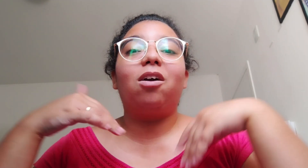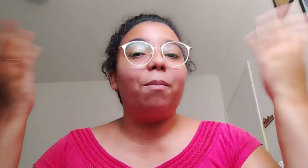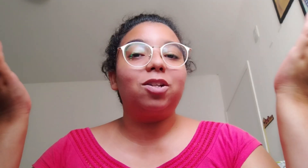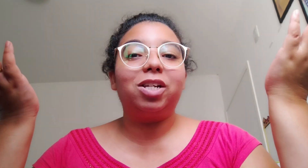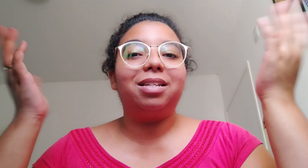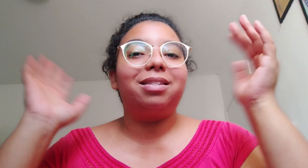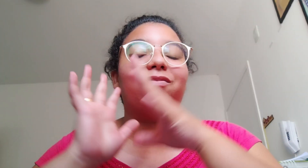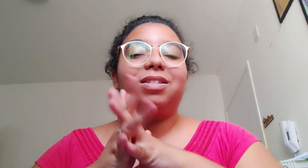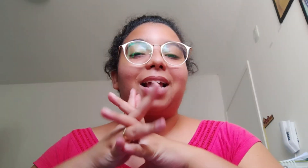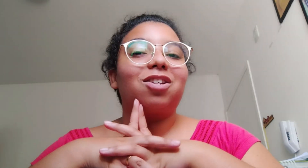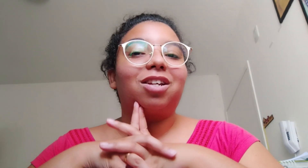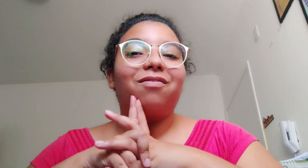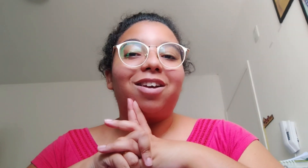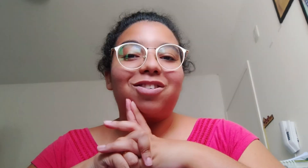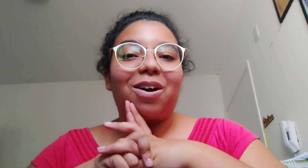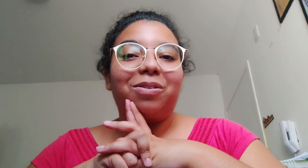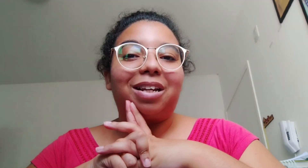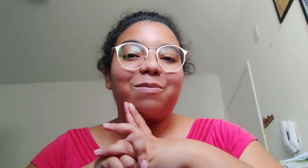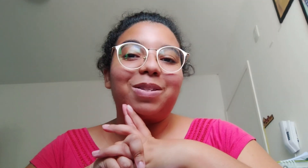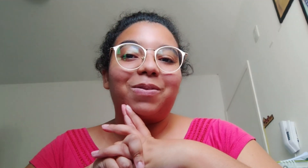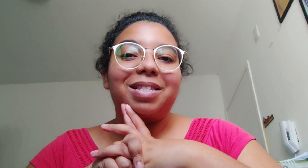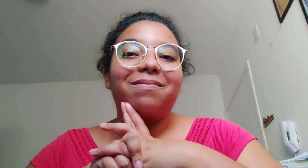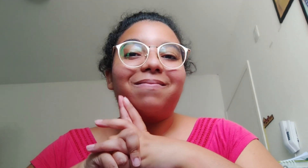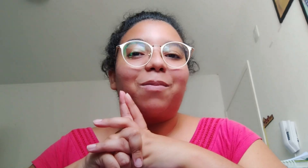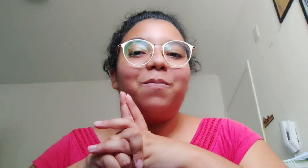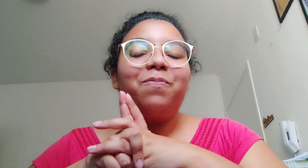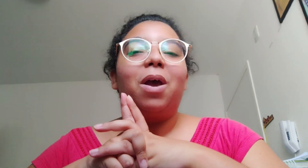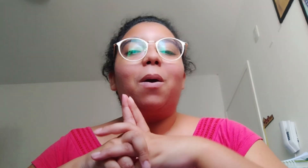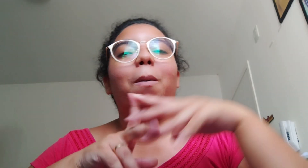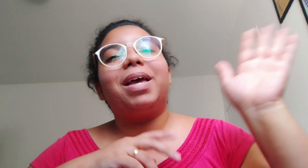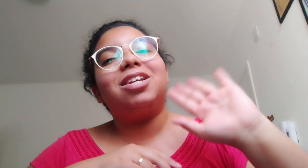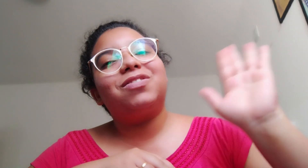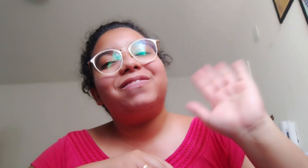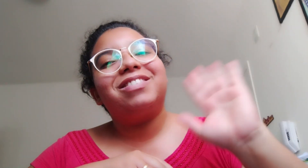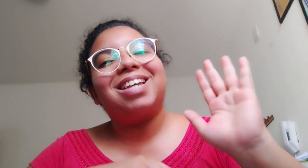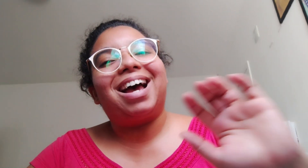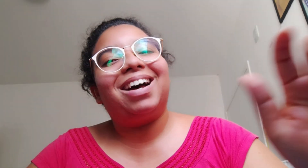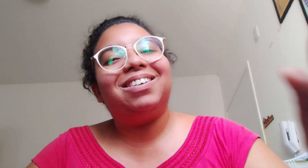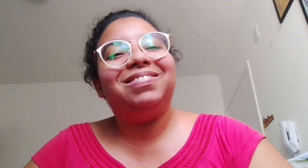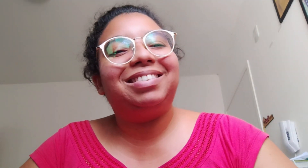compartilhe se você acha que vai ajudar outras pessoas, tá bom? Um beijo, tchau!